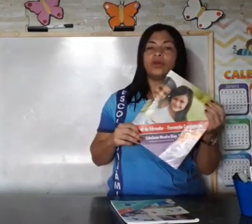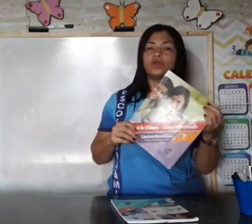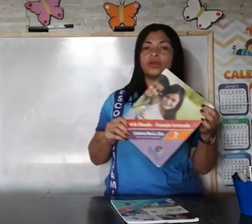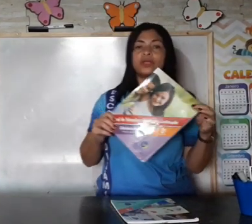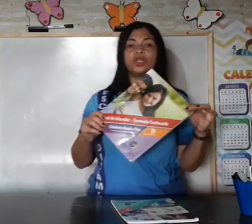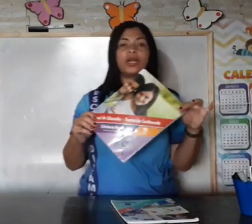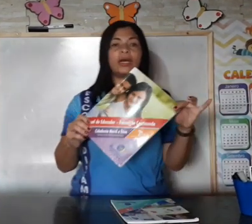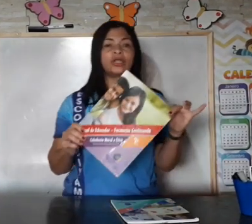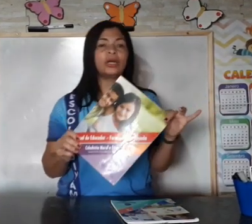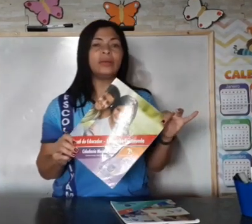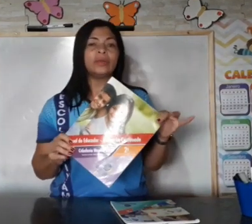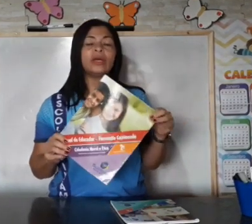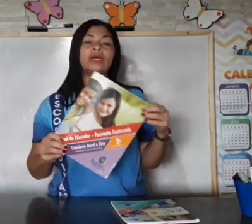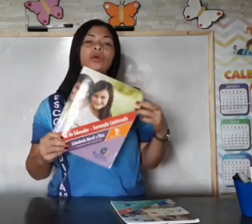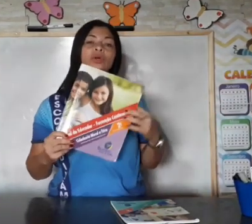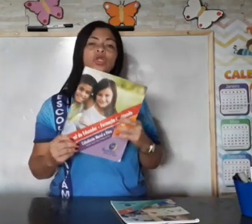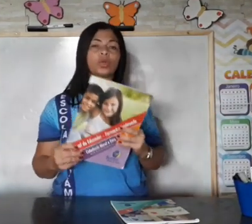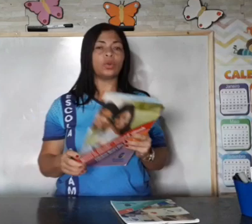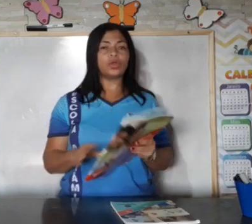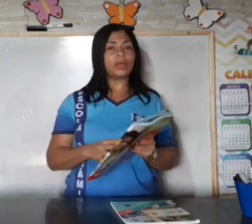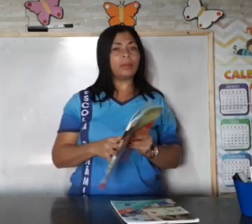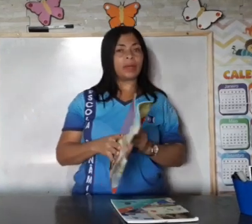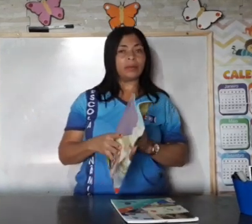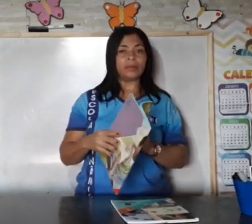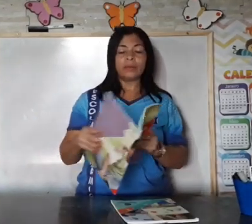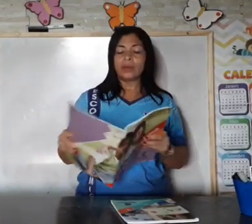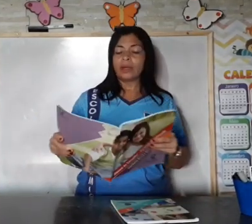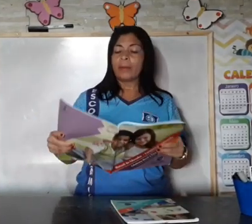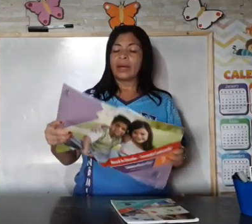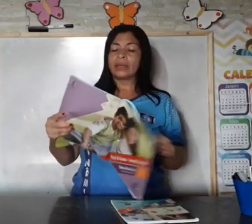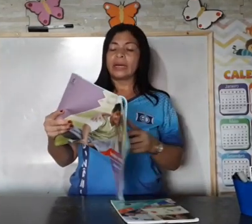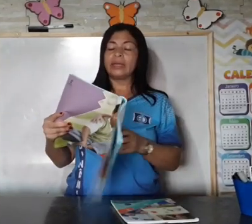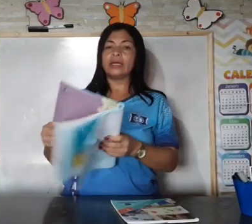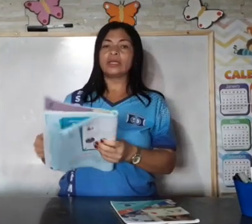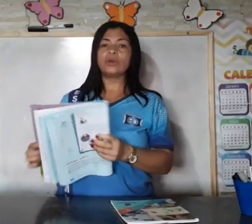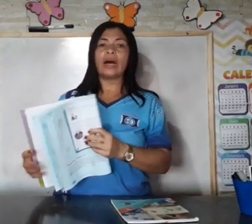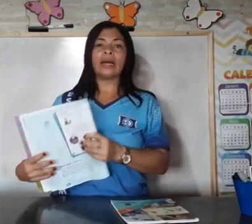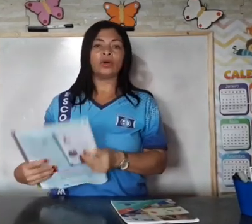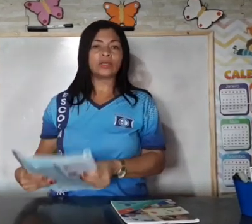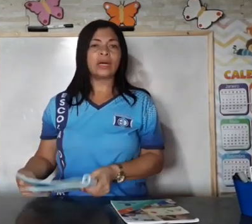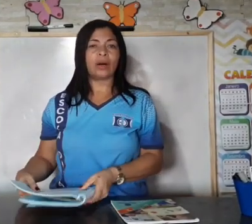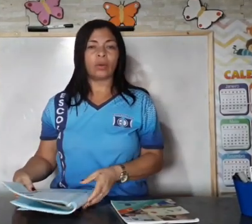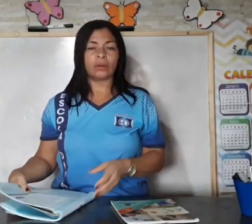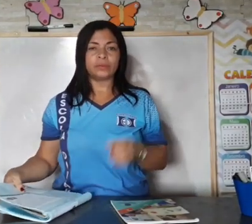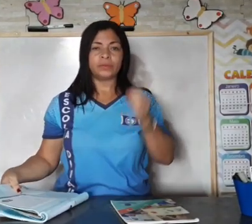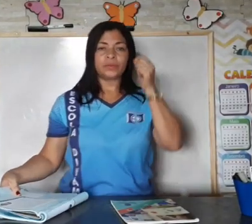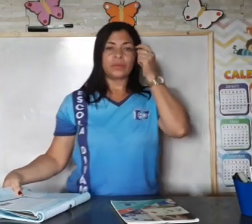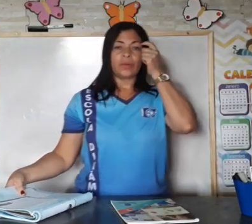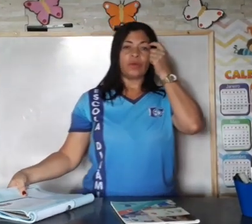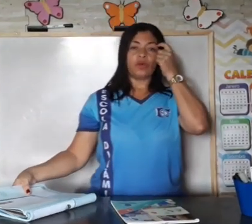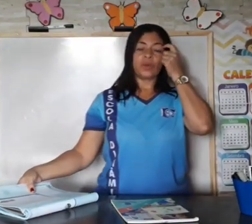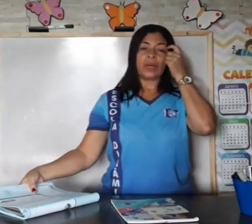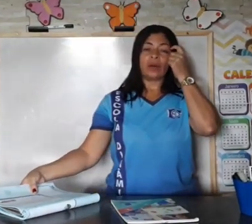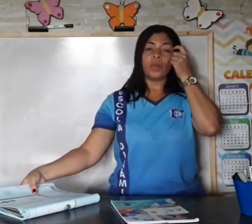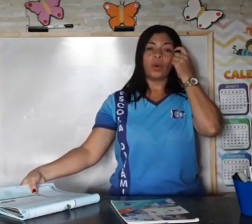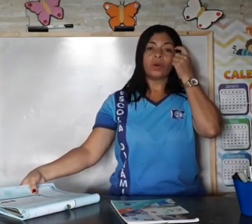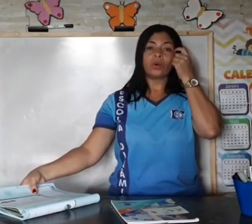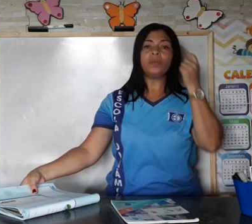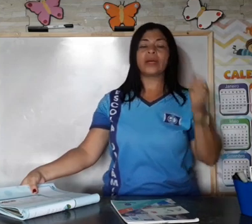de vocês de ética e o estojo também, para dar início à nossa aula. Vou esperar um pouco para